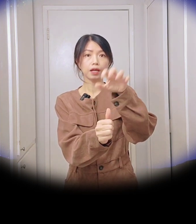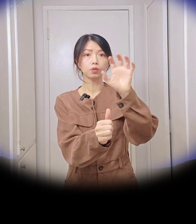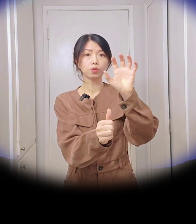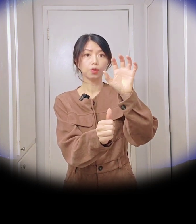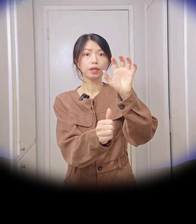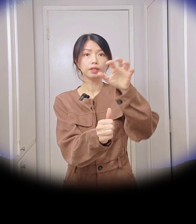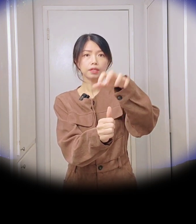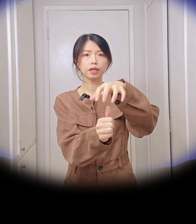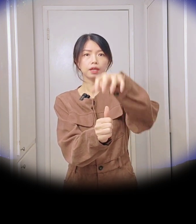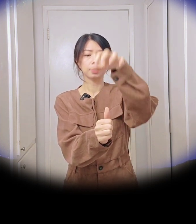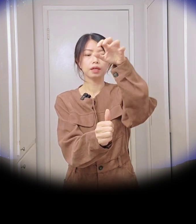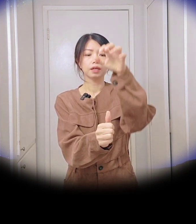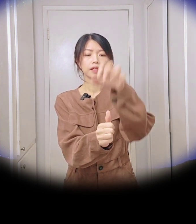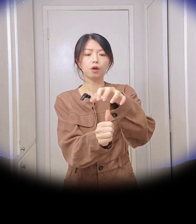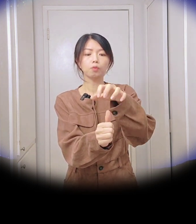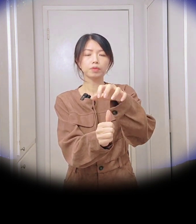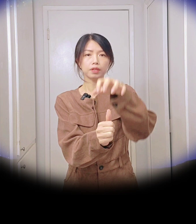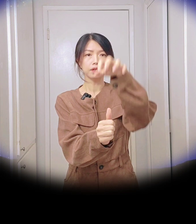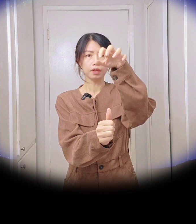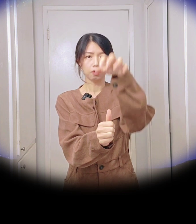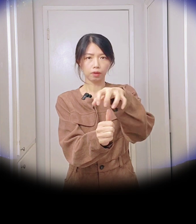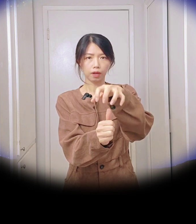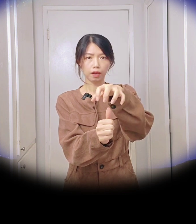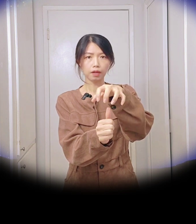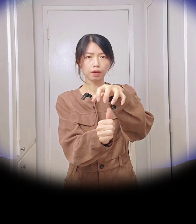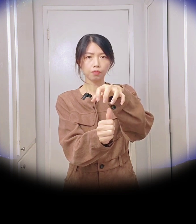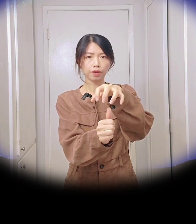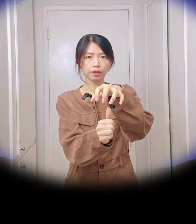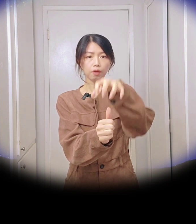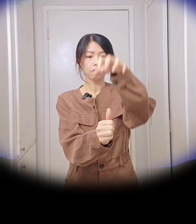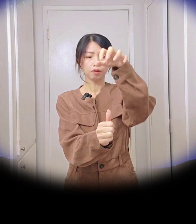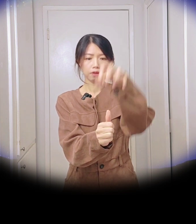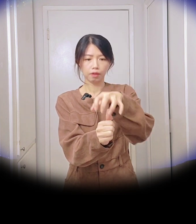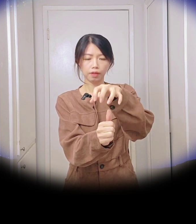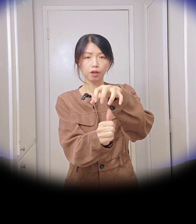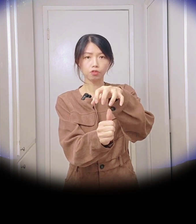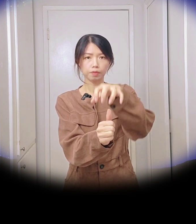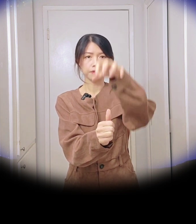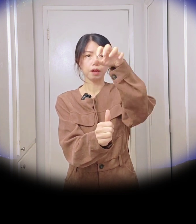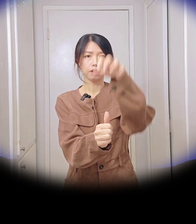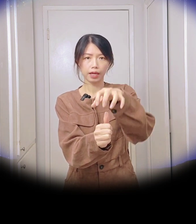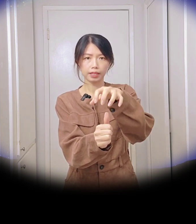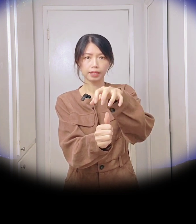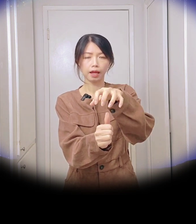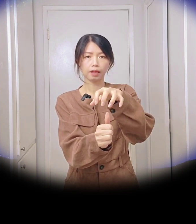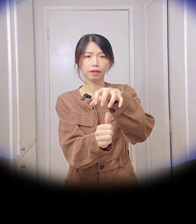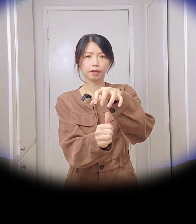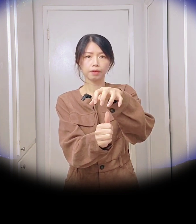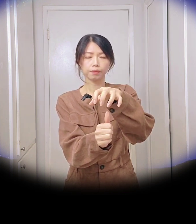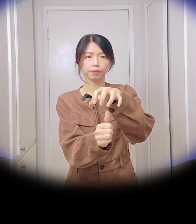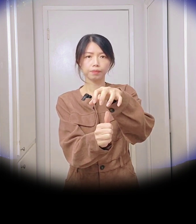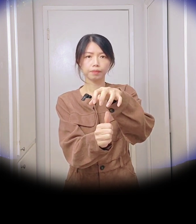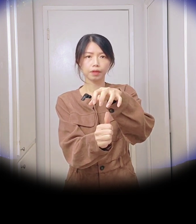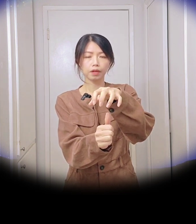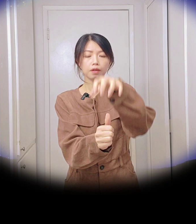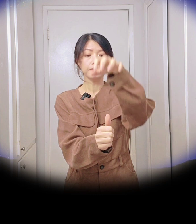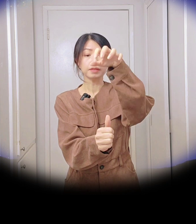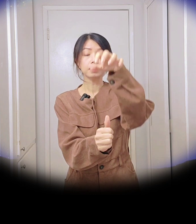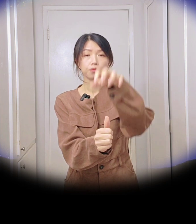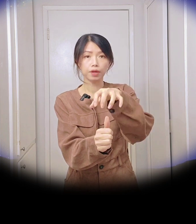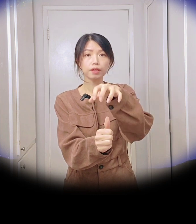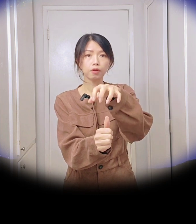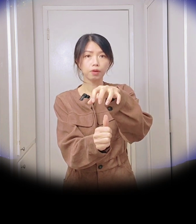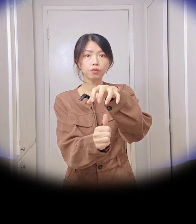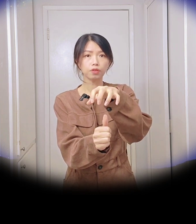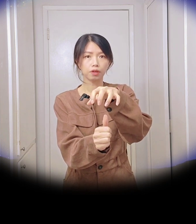아까 장소소 하듯이 이 엄지를 이렇게 위에서 내려주시면 돼요. 갇히다.